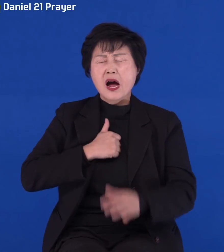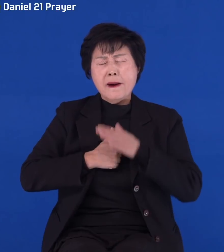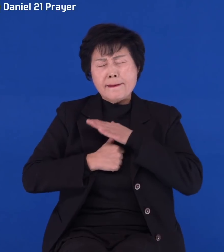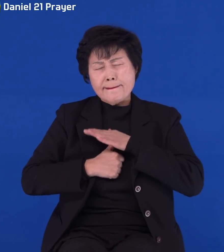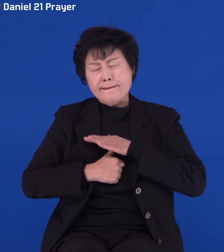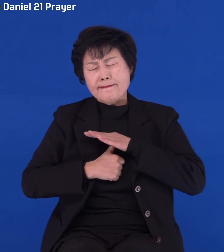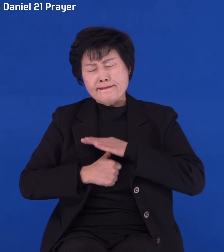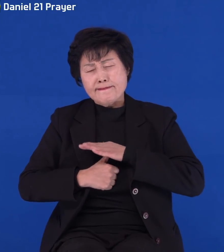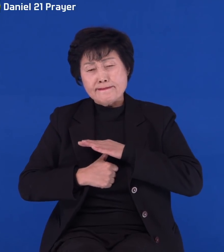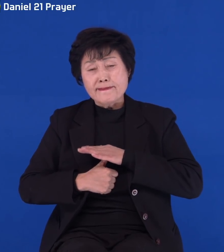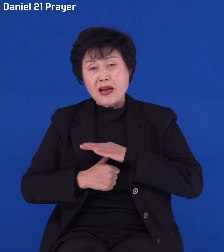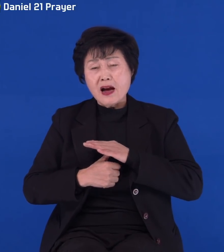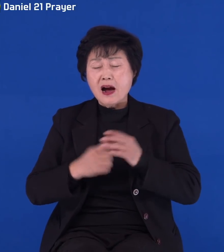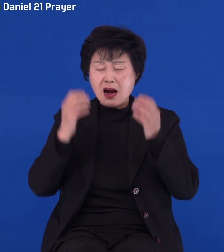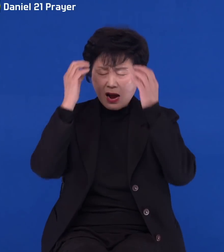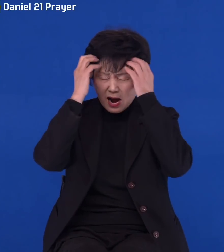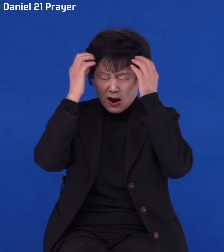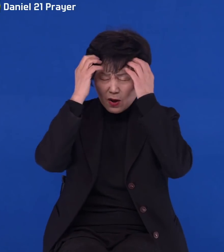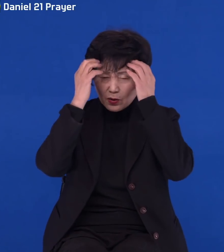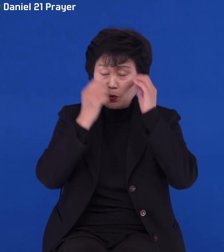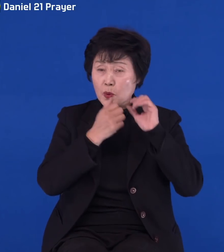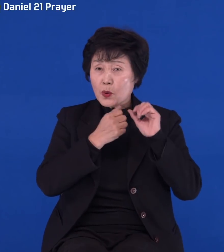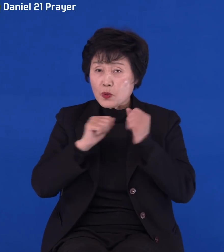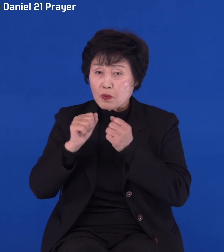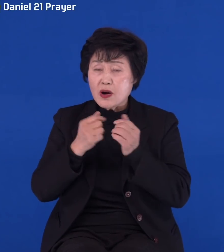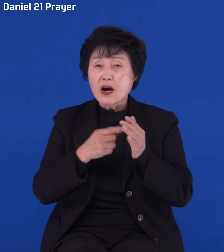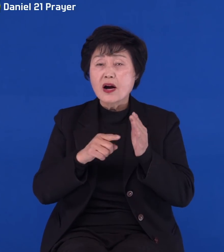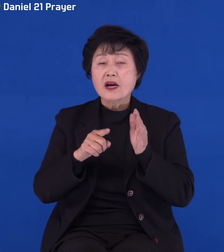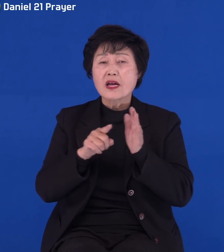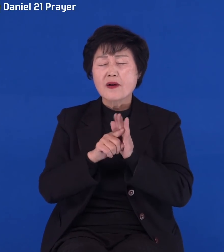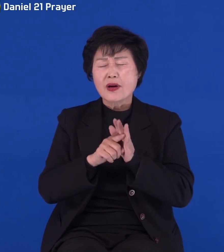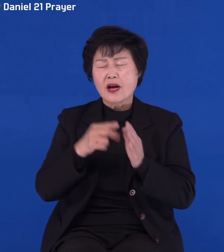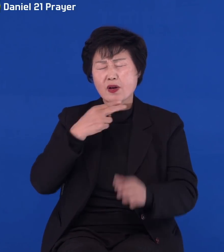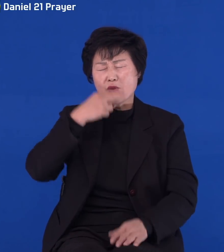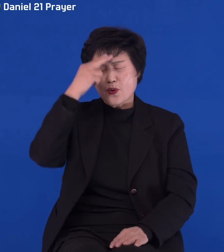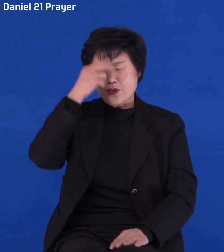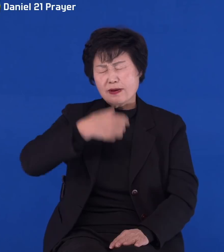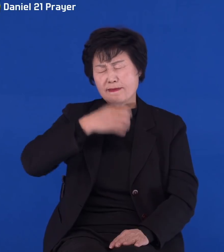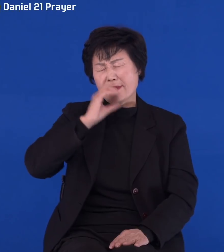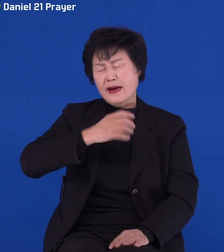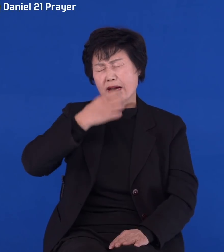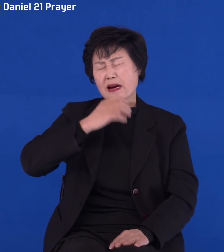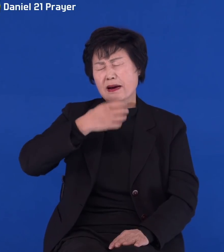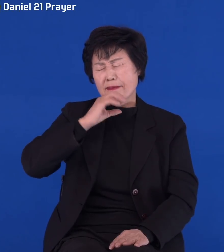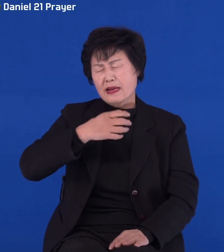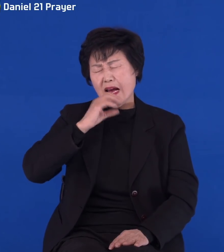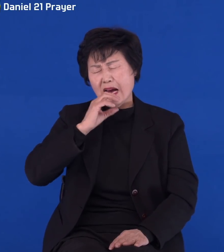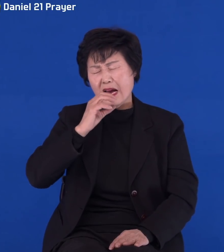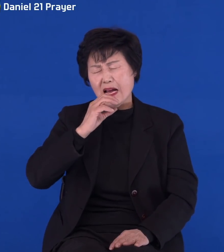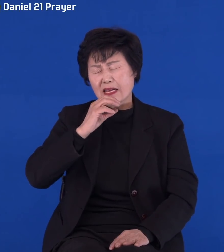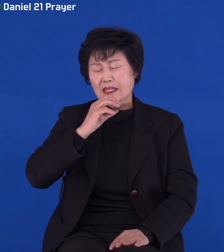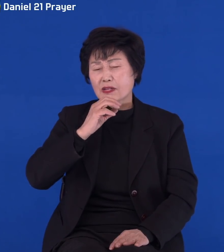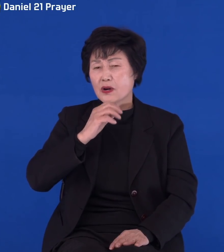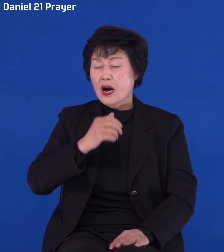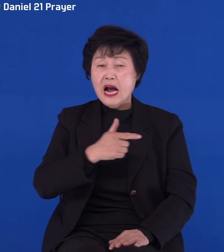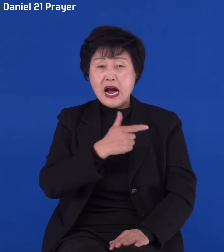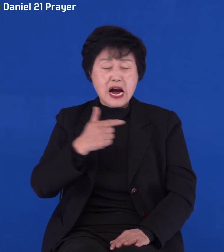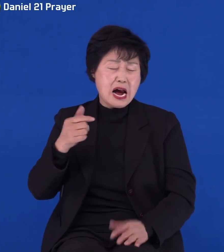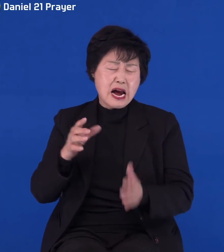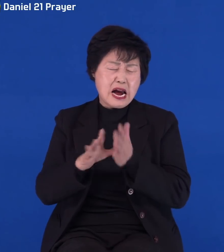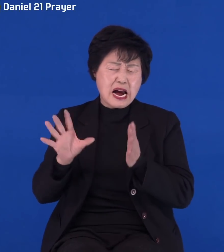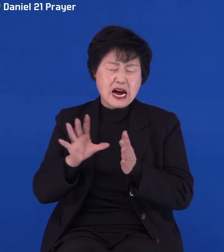그 고통을 회피하려고. 그리고 제가 토해놓은 토사물에 저는 뒹굴뒹굴 구르면서 개나 돼지마도 못한 아주 쓰레기 같은, 몸에서